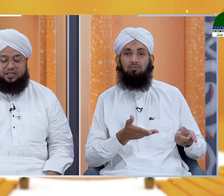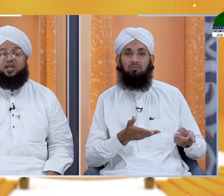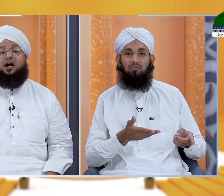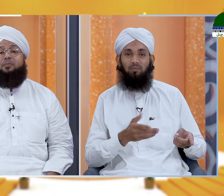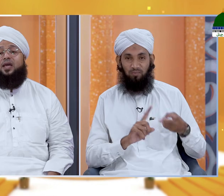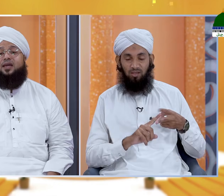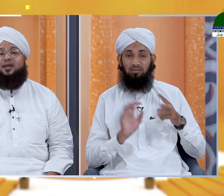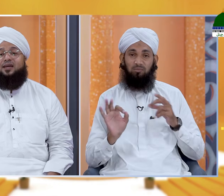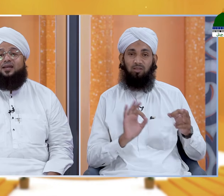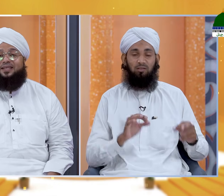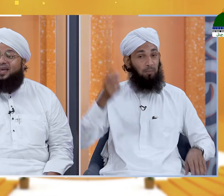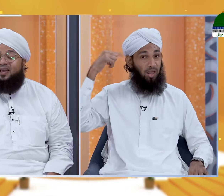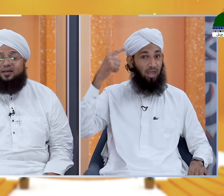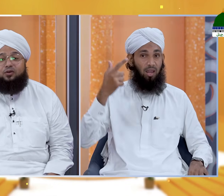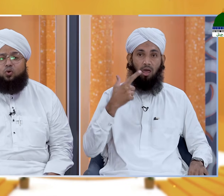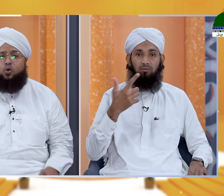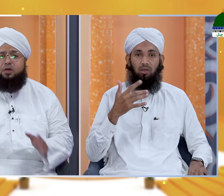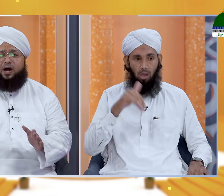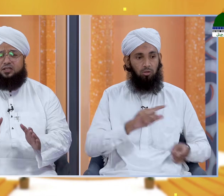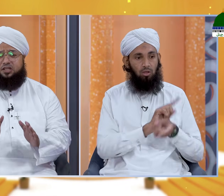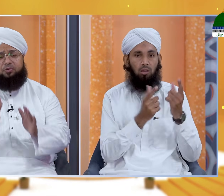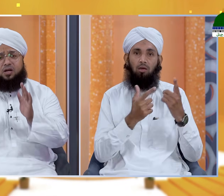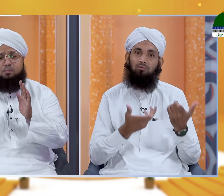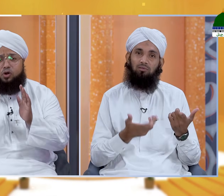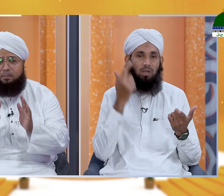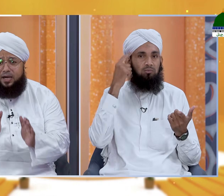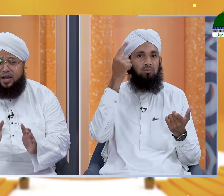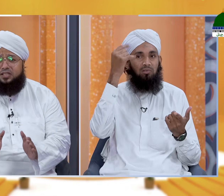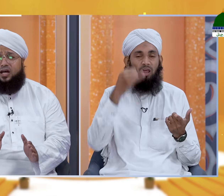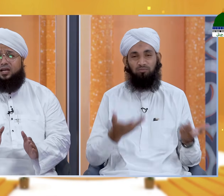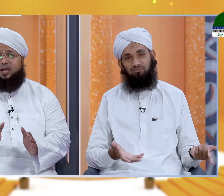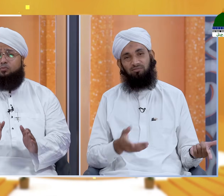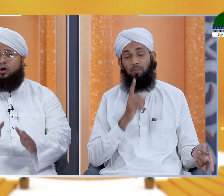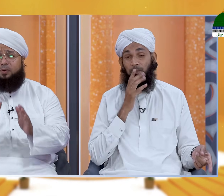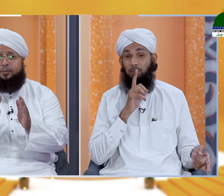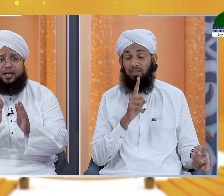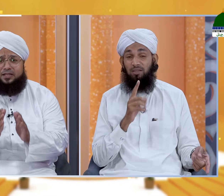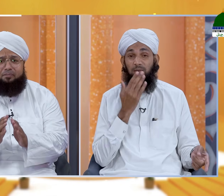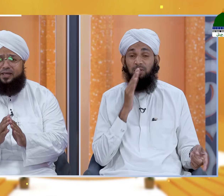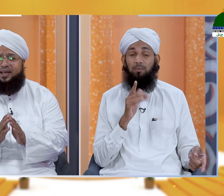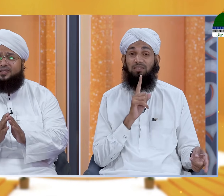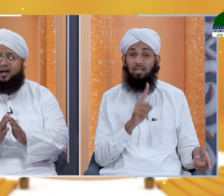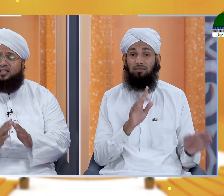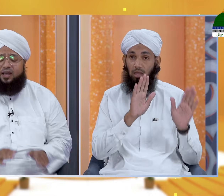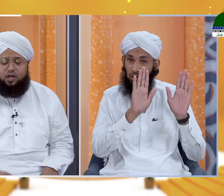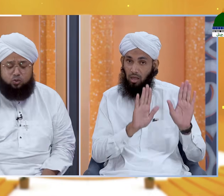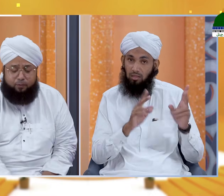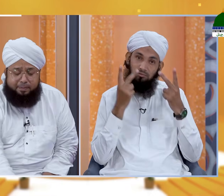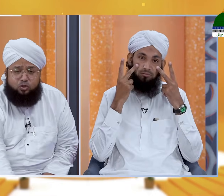سے ہمیں یہ کوئی بات جب تک ہم مکمل نہ جان لیں، مکمل ہمارے سامنے کیس نہ آ جائے تو ہمیں